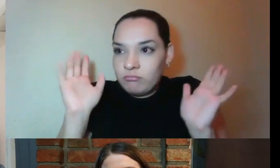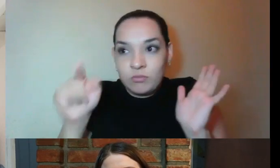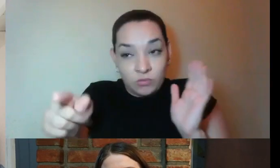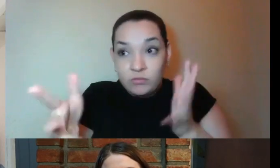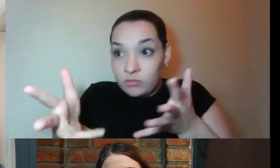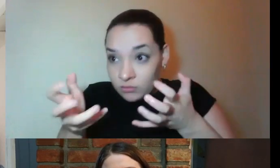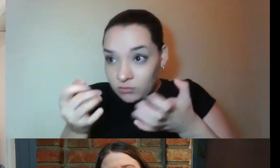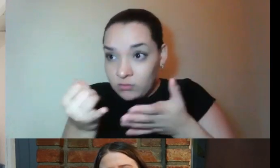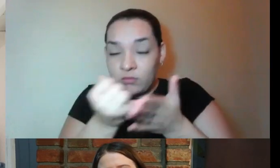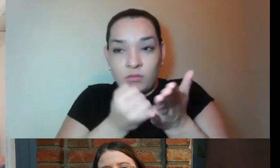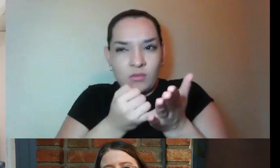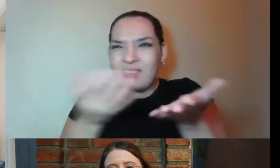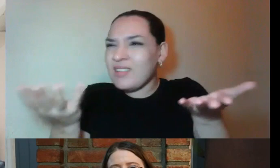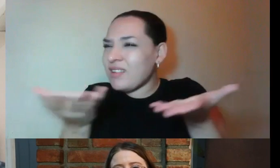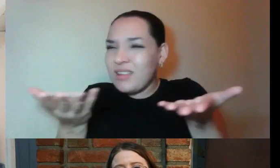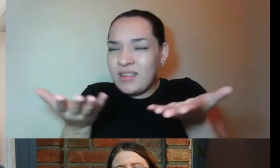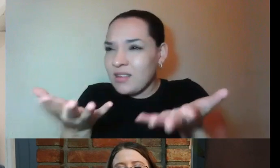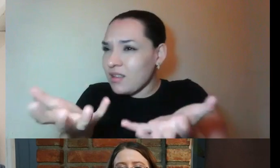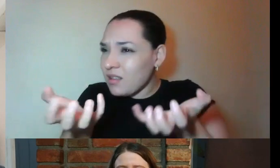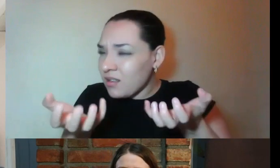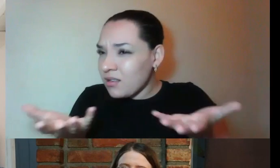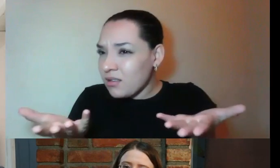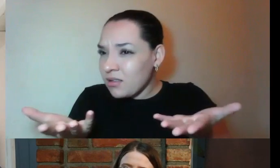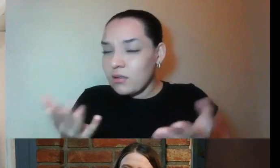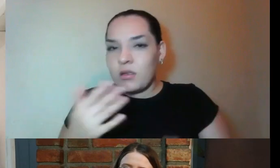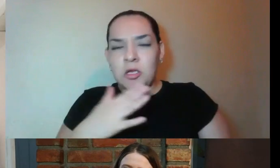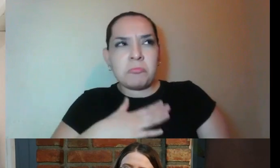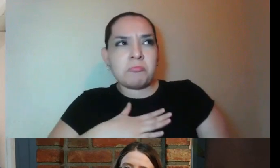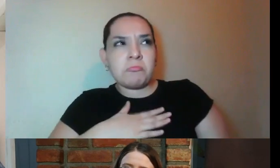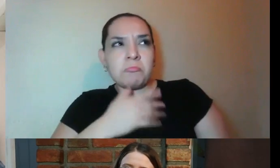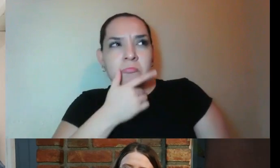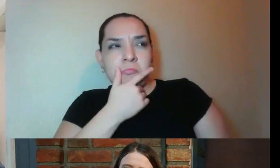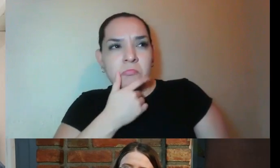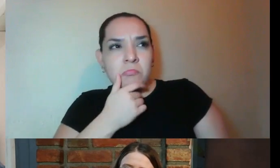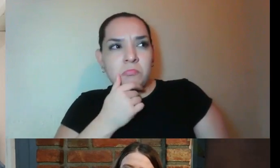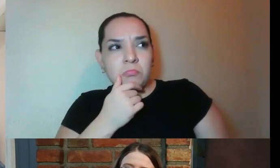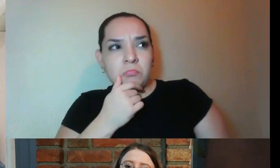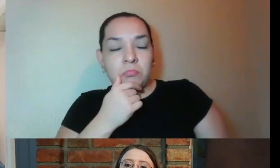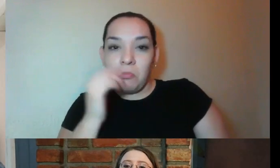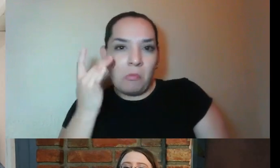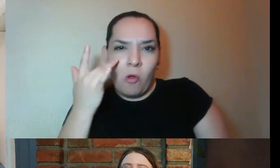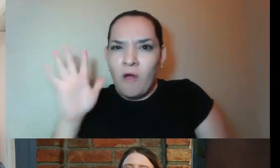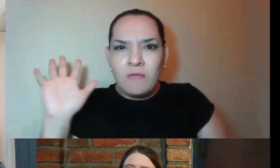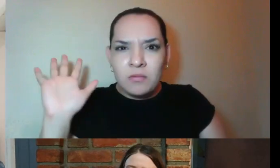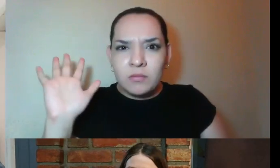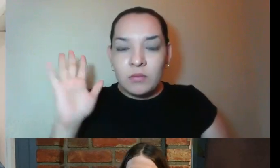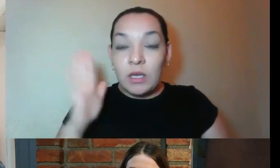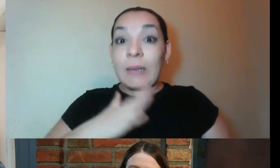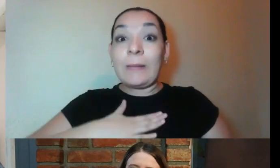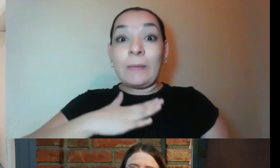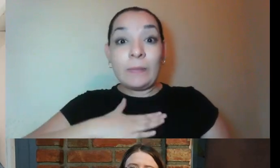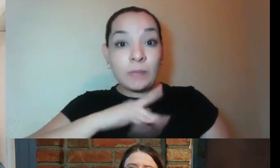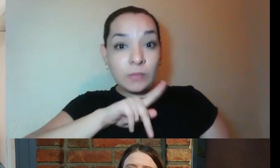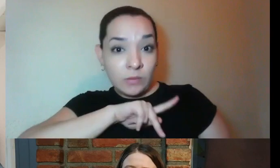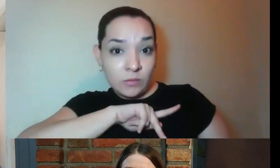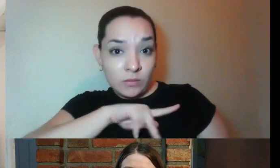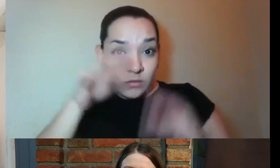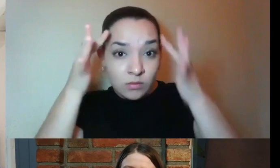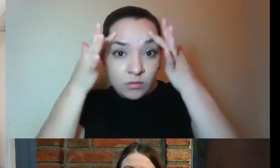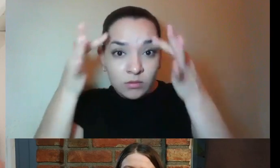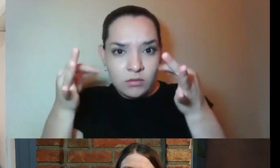querés hacer? Y yo dije: bueno, probemos. Pero fue una decisión siempre